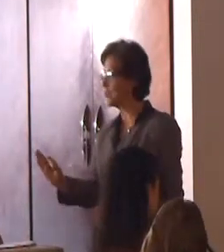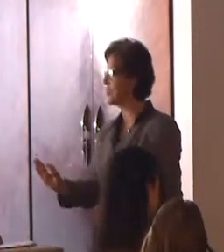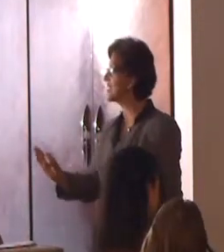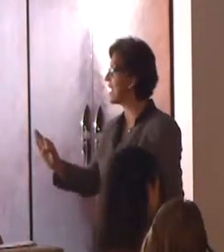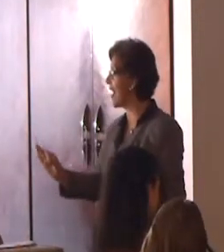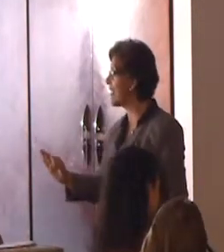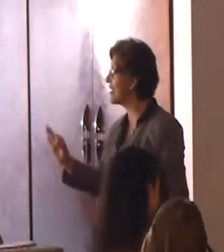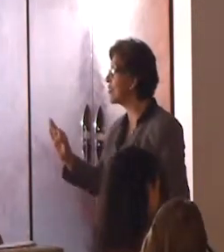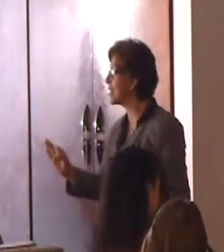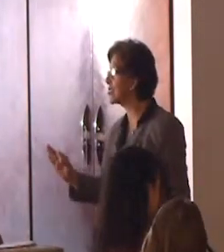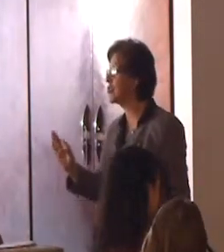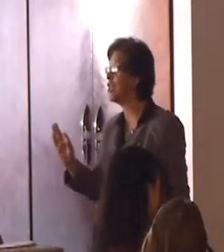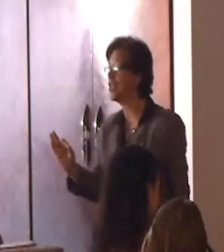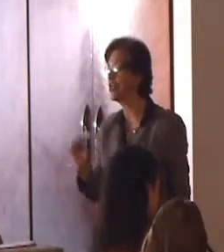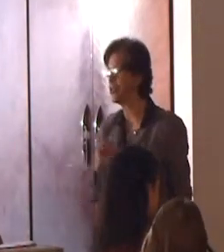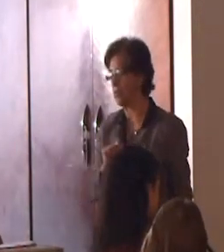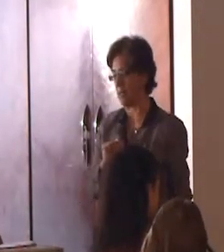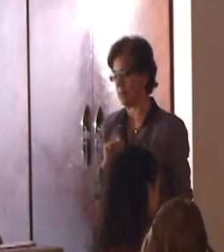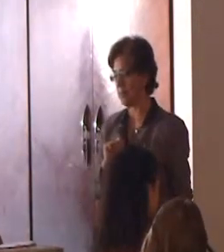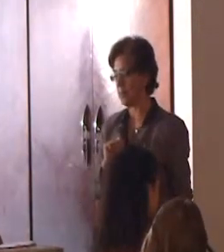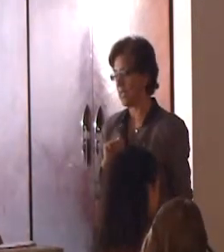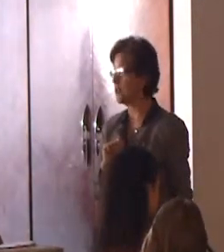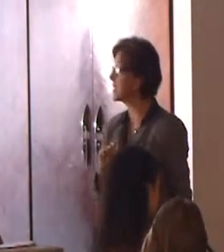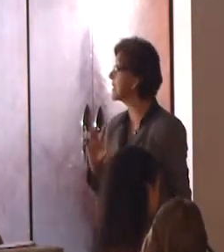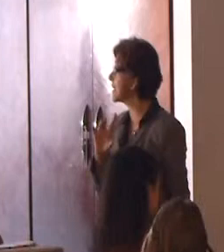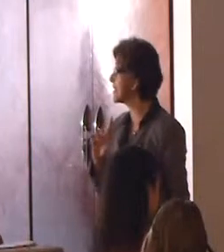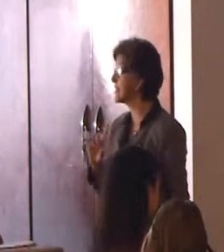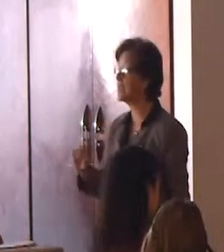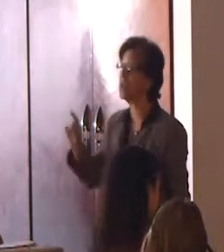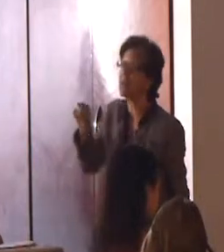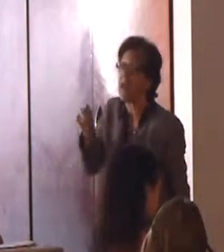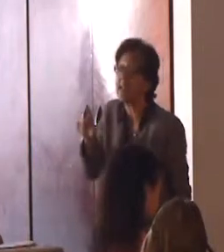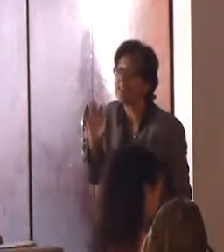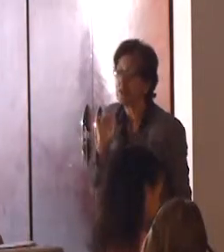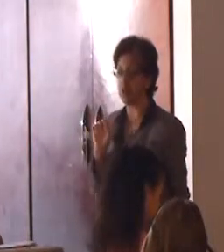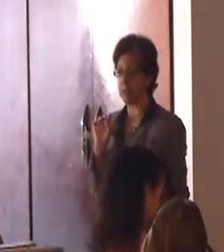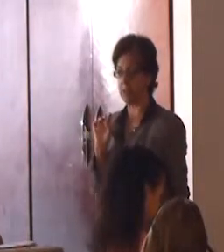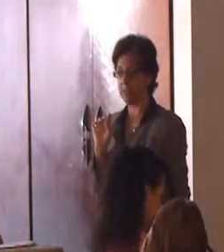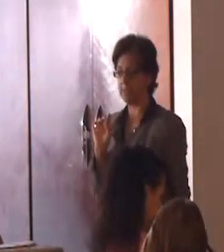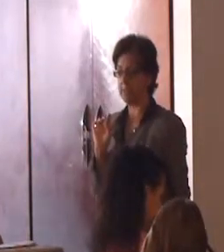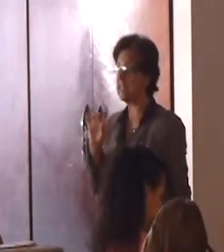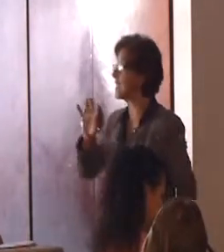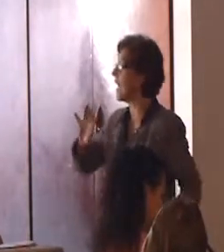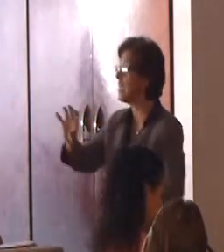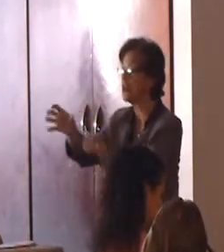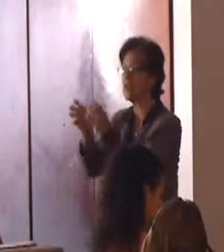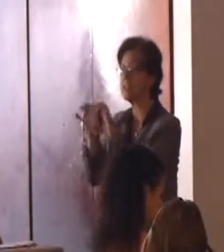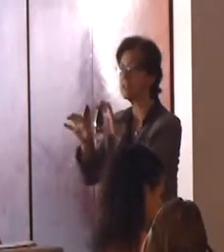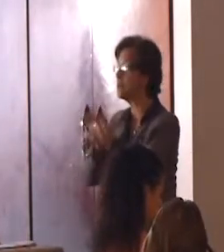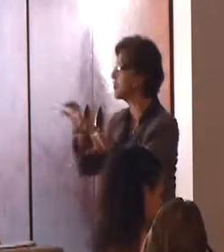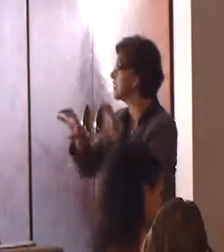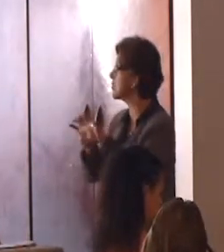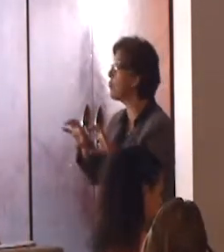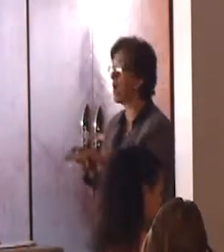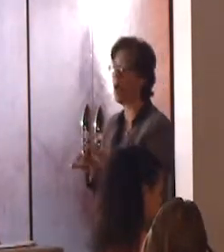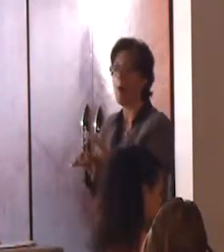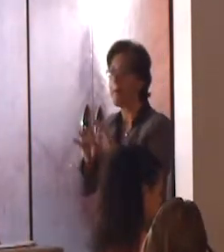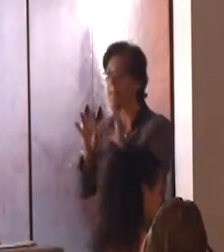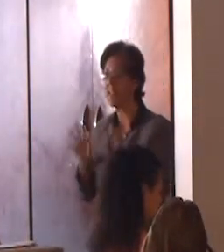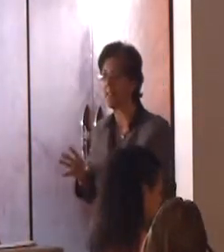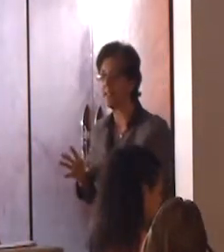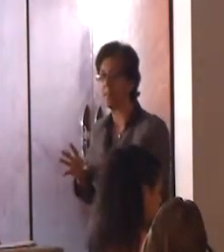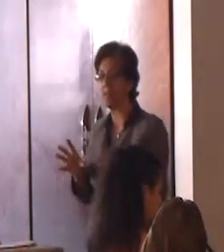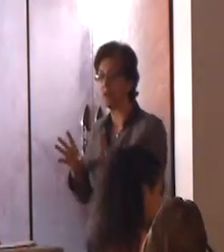instaló una mala traducción y se habla de educación inclusiva. Entonces quiere decir que hay una exclusiva. Y esa